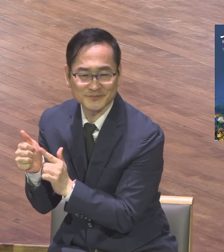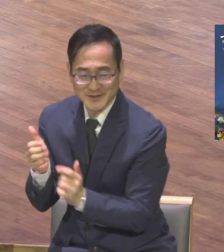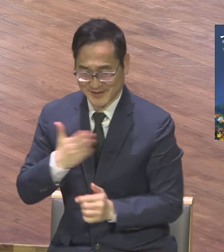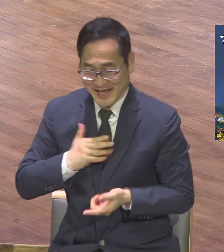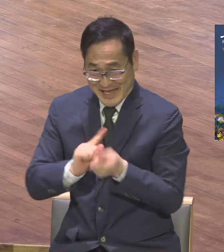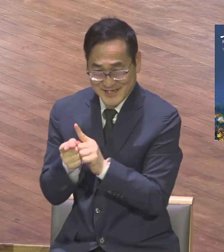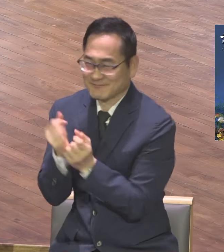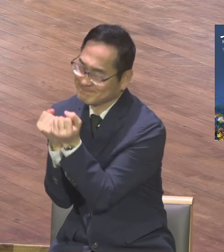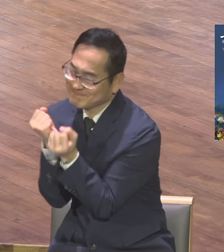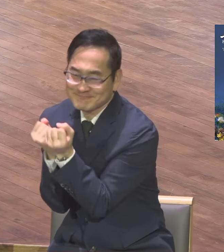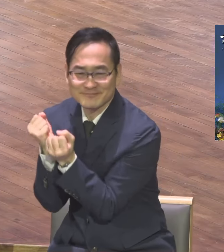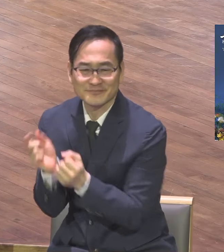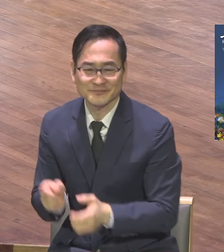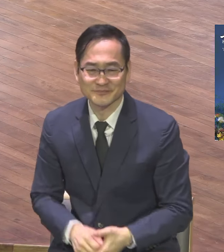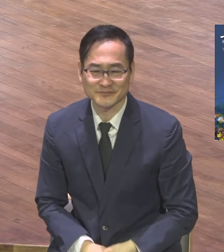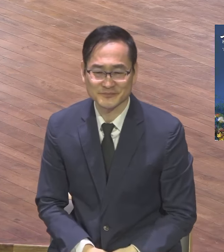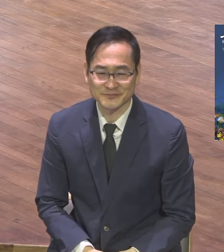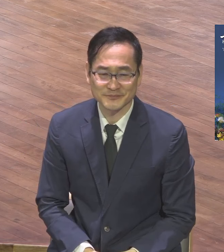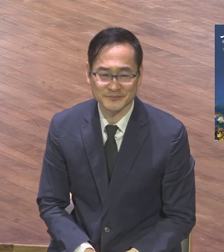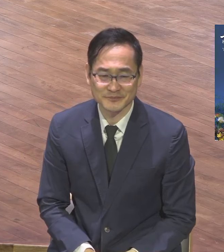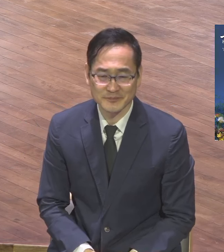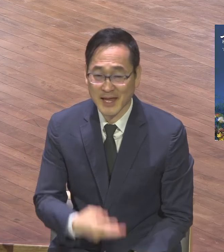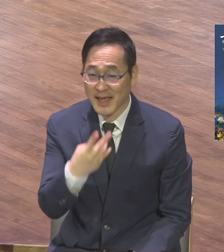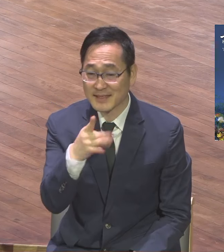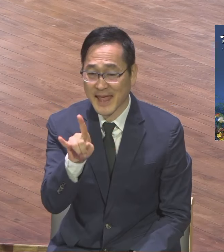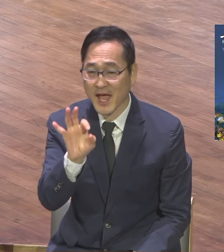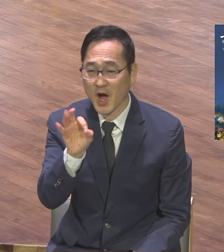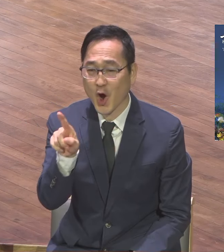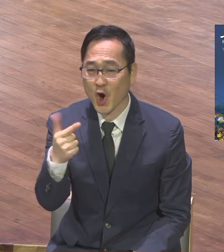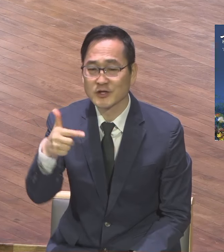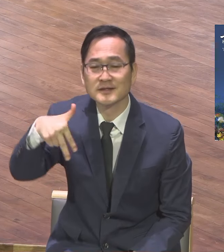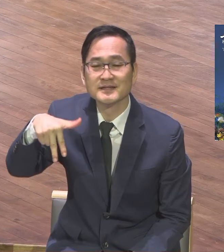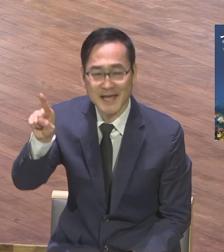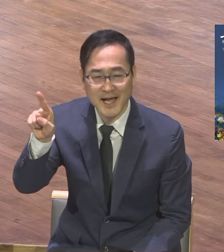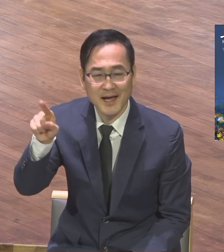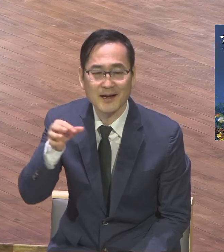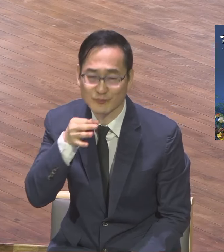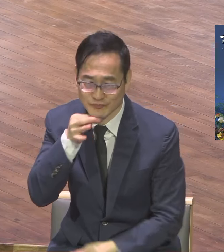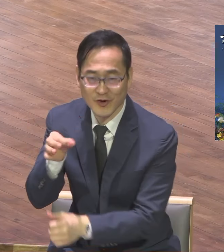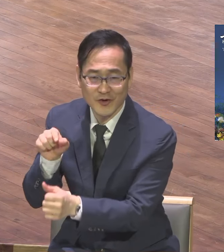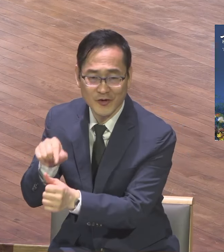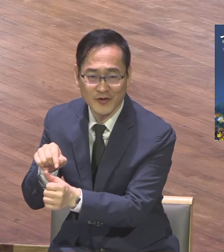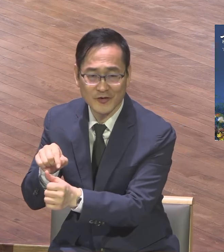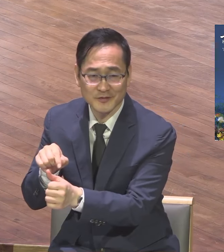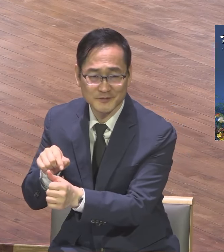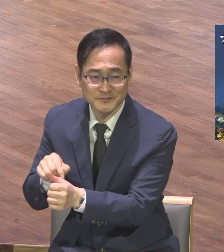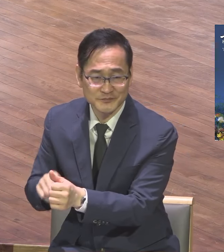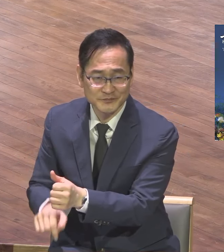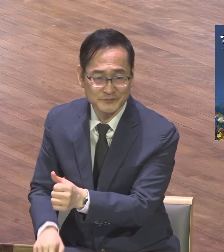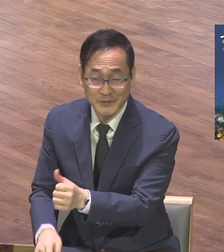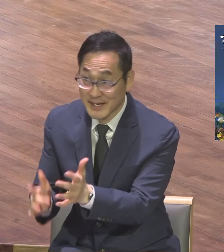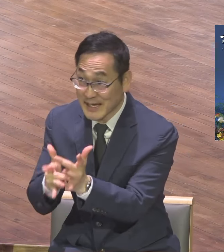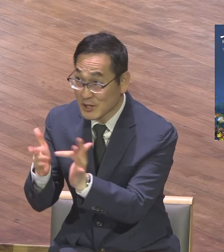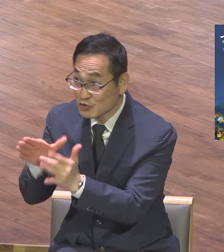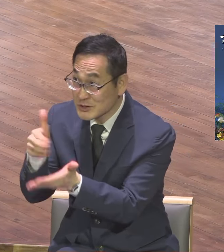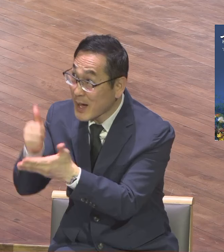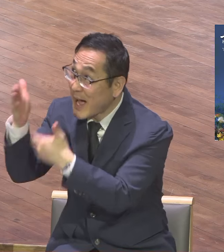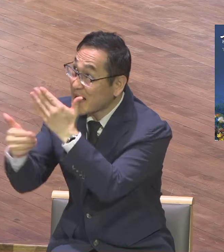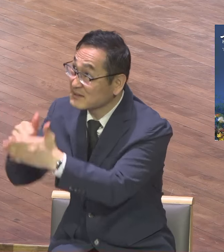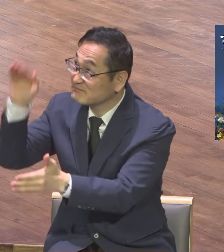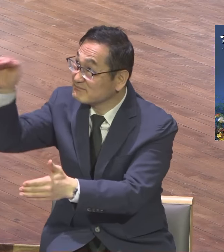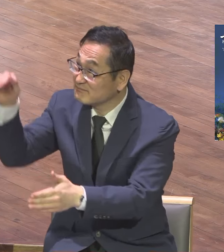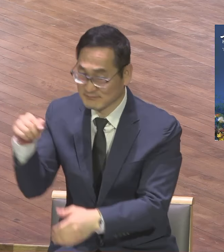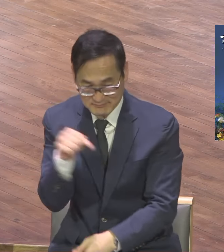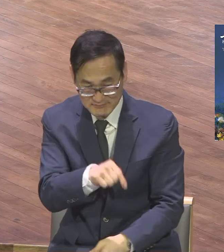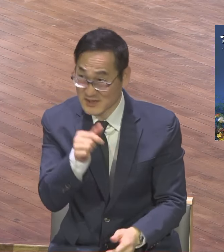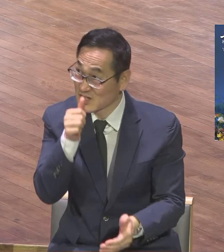요한은 이 대언자는 누구나 될 수 있는 것이 아니라 오직 어려우신 예수 그리스도만 될 수 있다라고 여기 지금